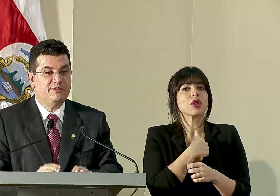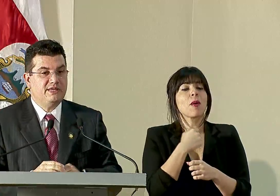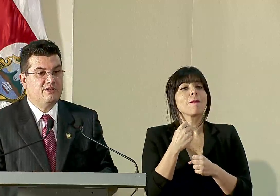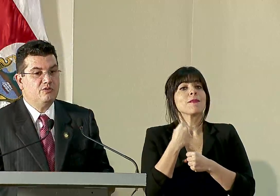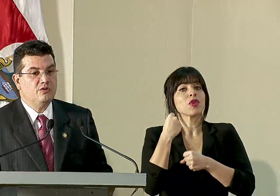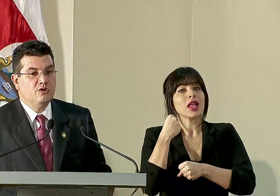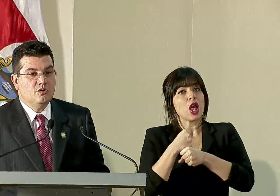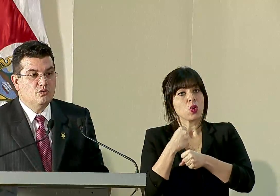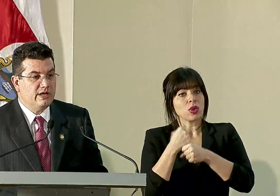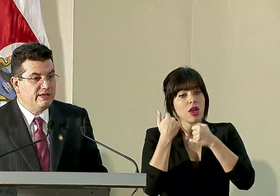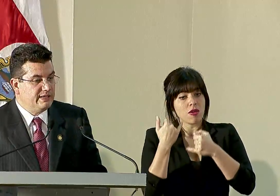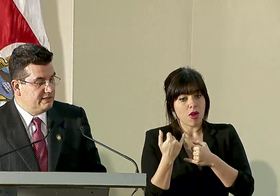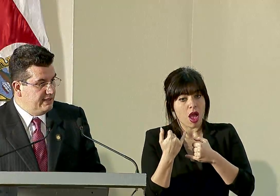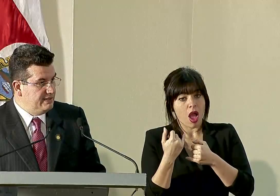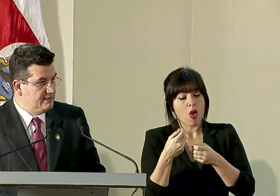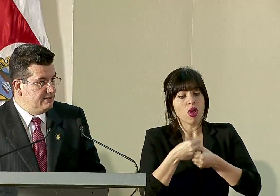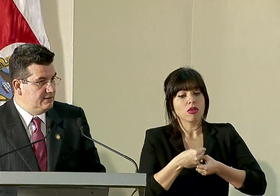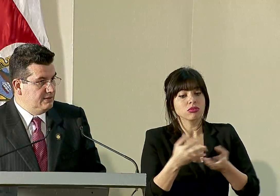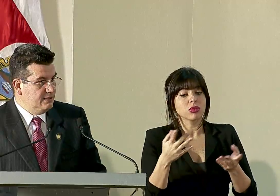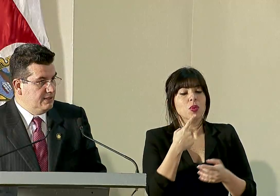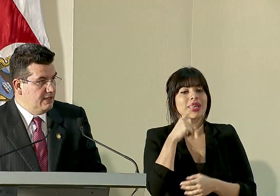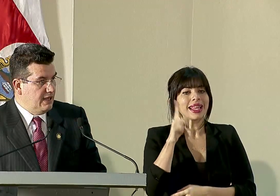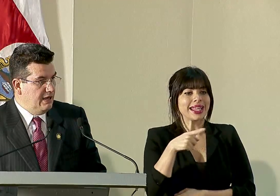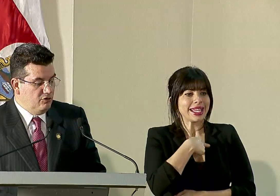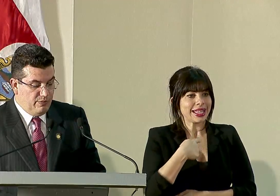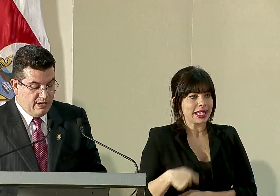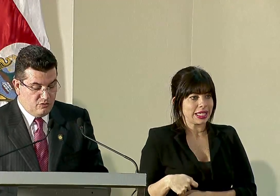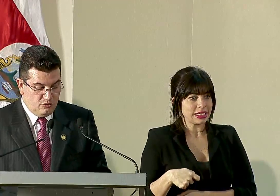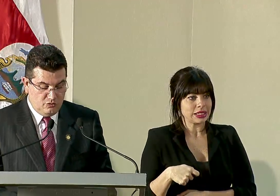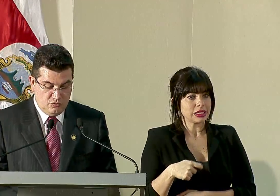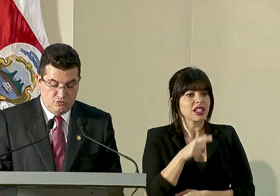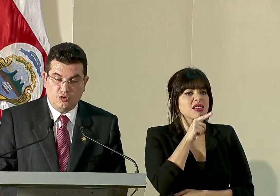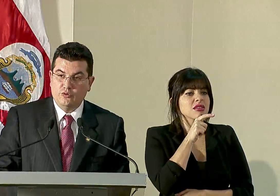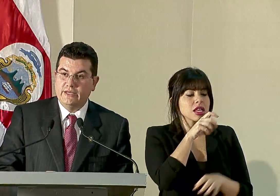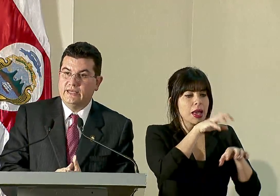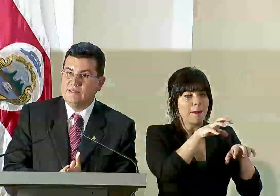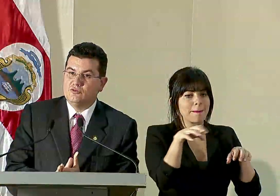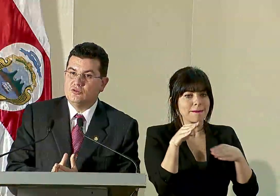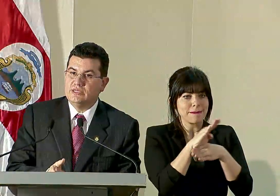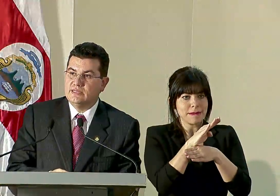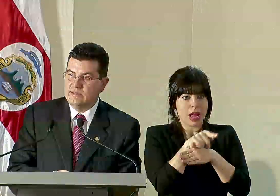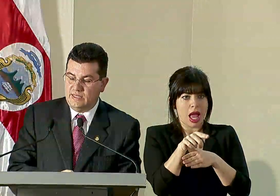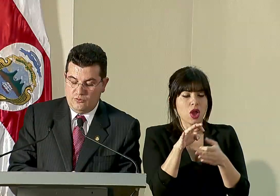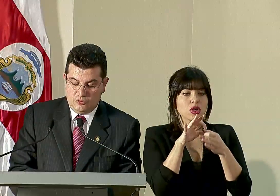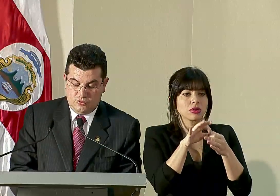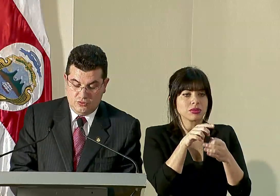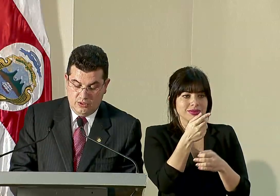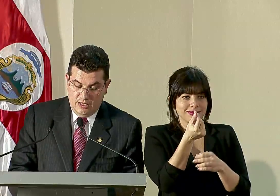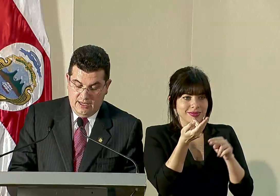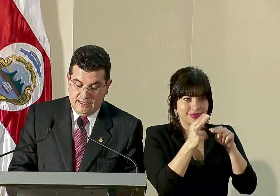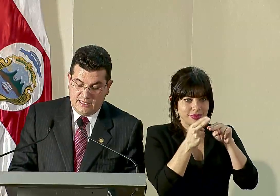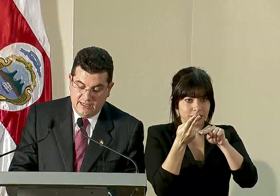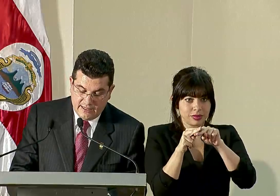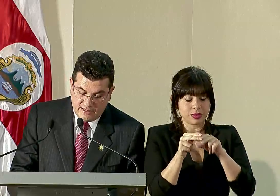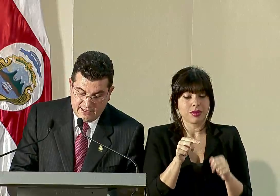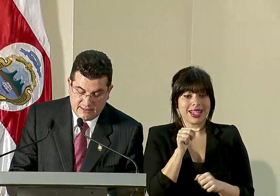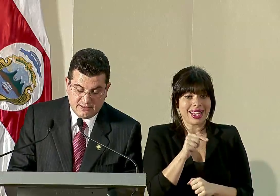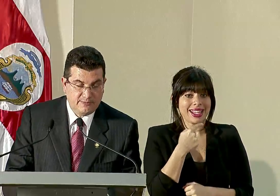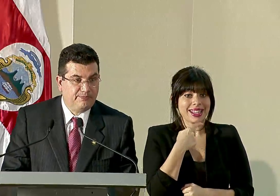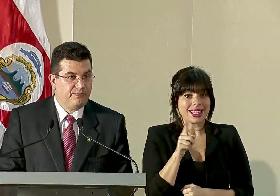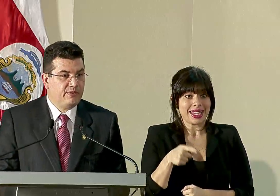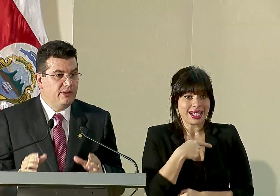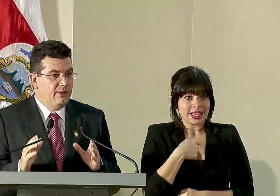Ejecutivo está emitiendo una directriz a los bancos sobre estos incentivos. Esta